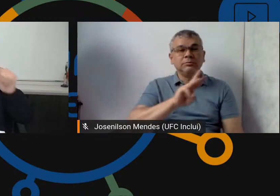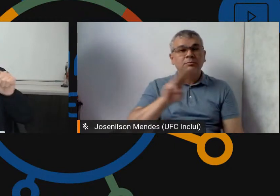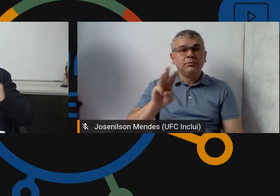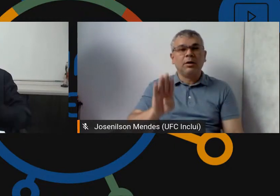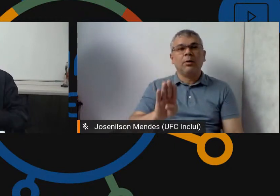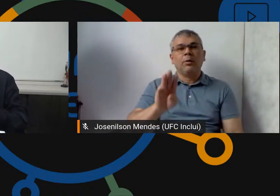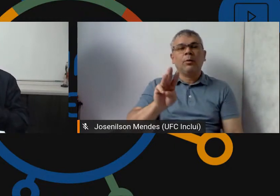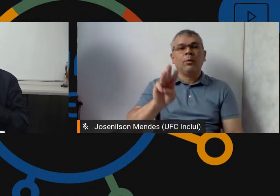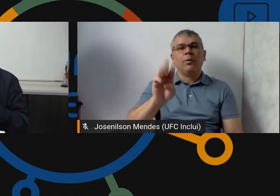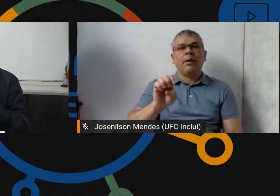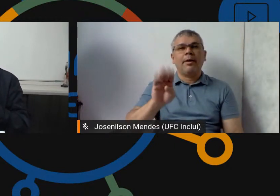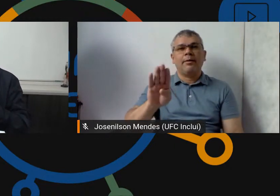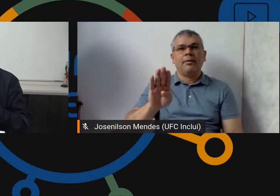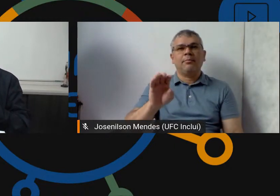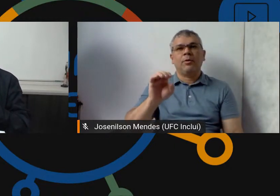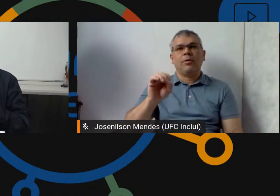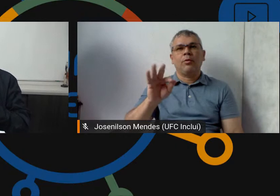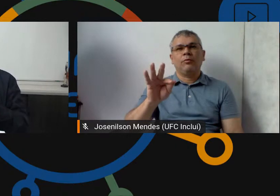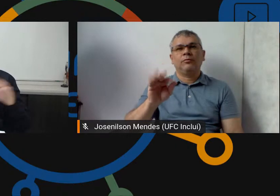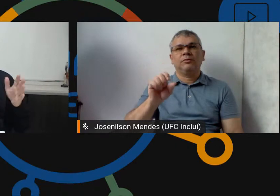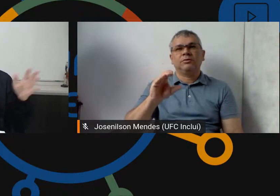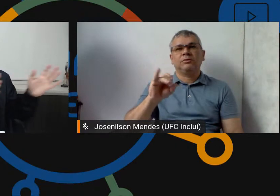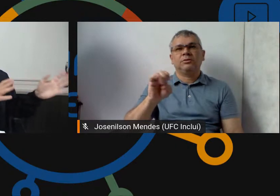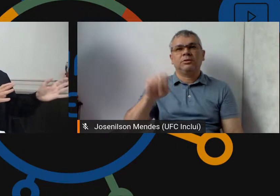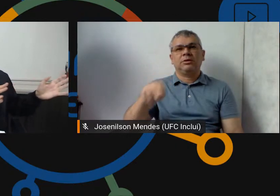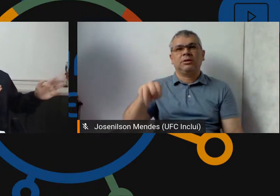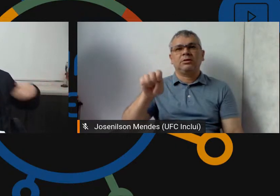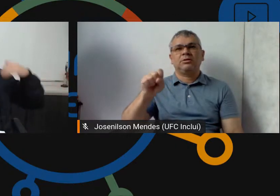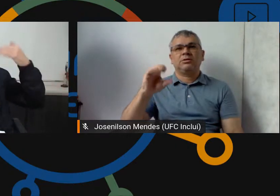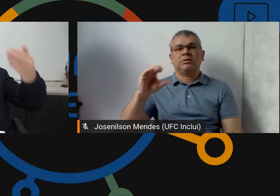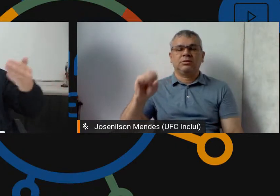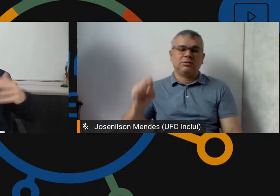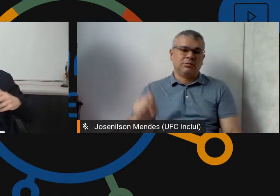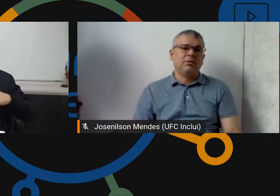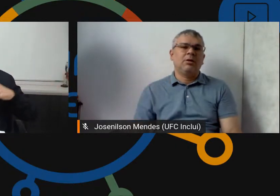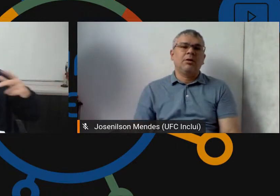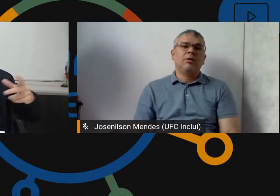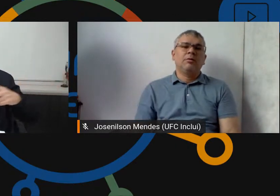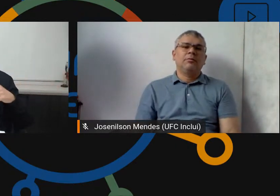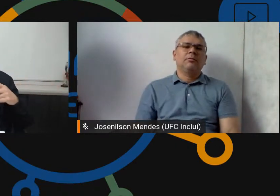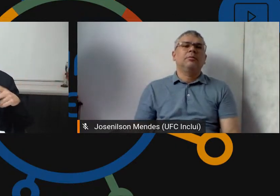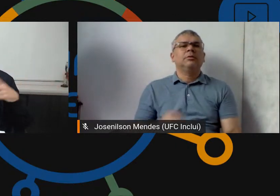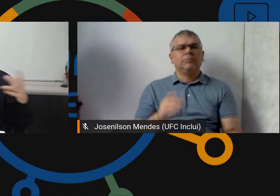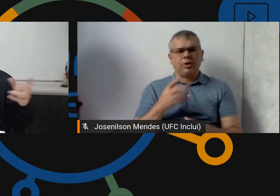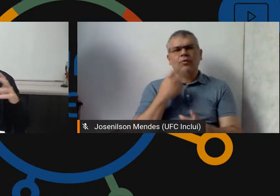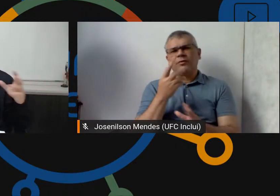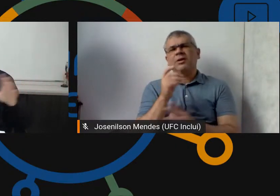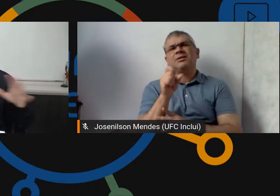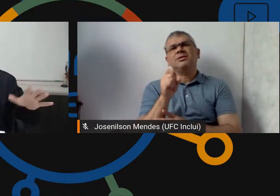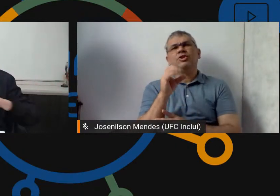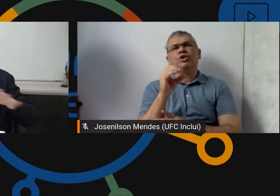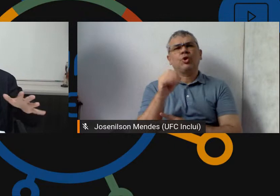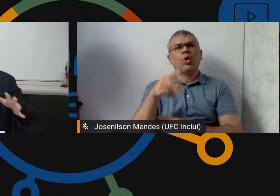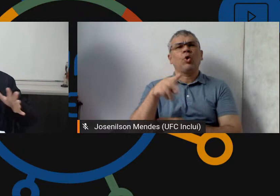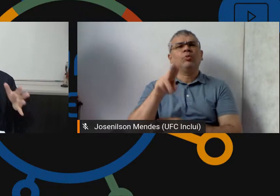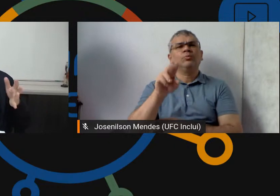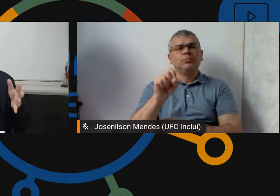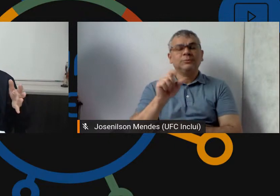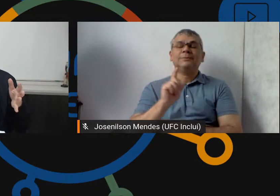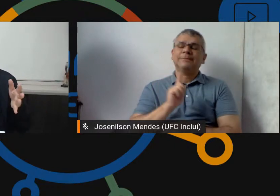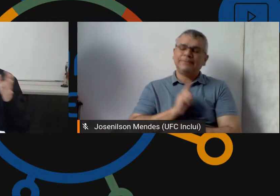estará dentro da Web of Science, tá? Pois dela vem o Scopus, mas o Scopus é muito, eu estava falando para vocês o quanto é difícil fazer